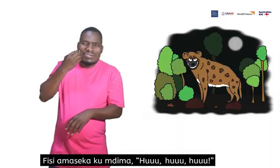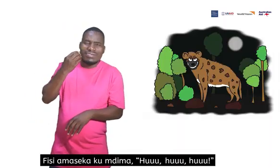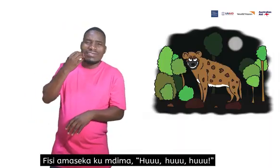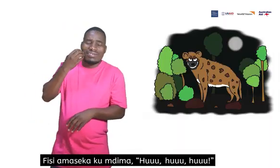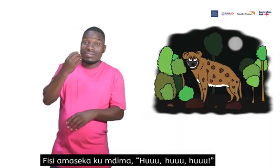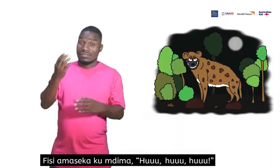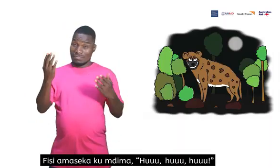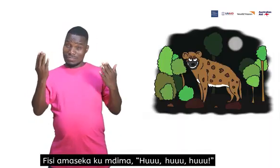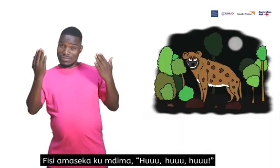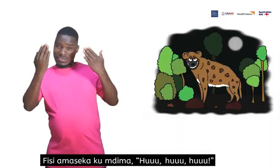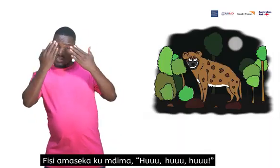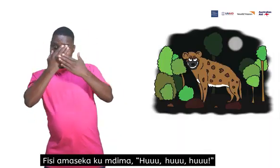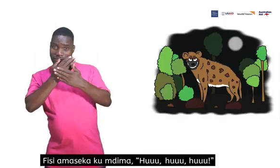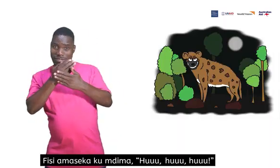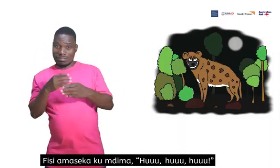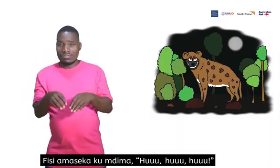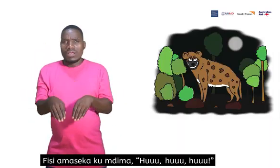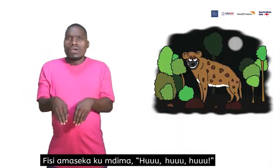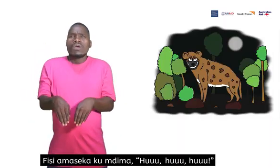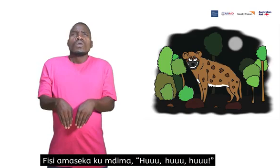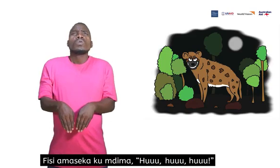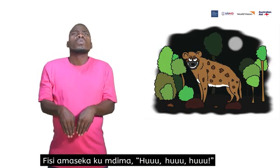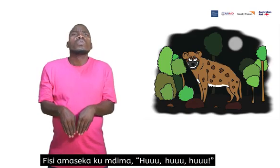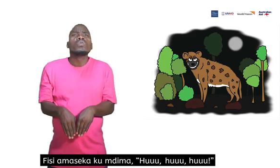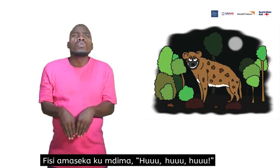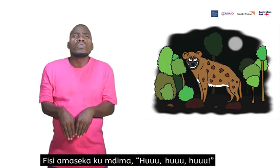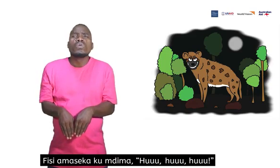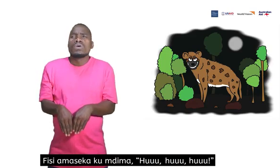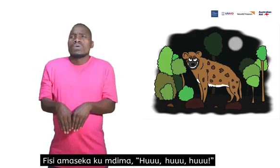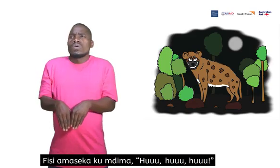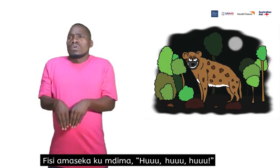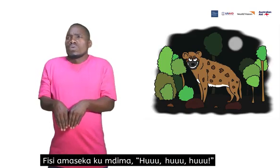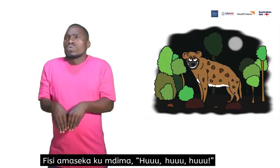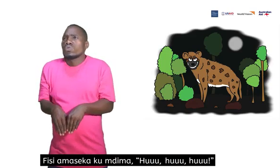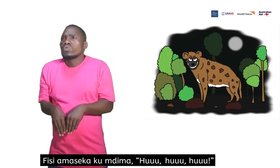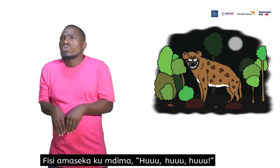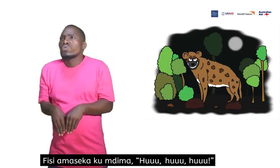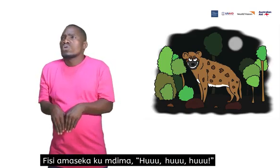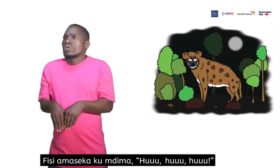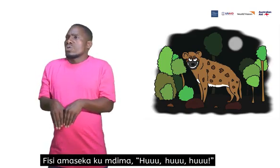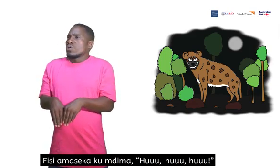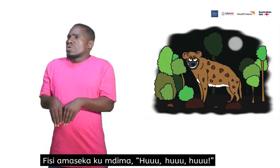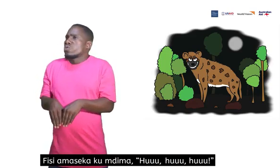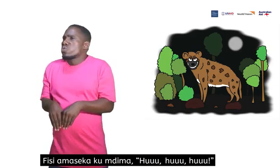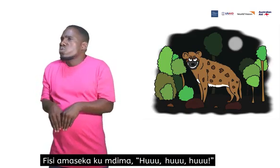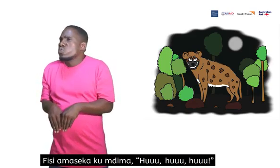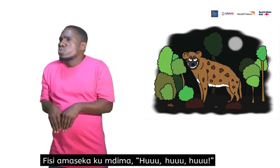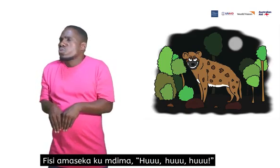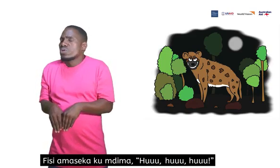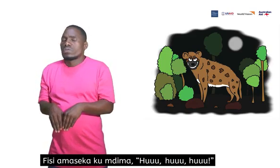Fisi amaseka kundima. Uu. Uu. Uu.